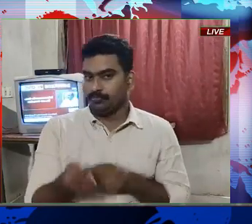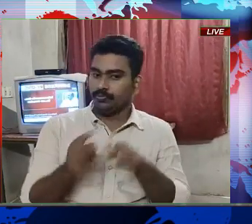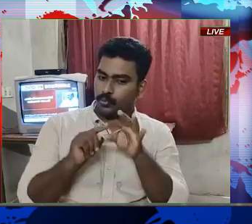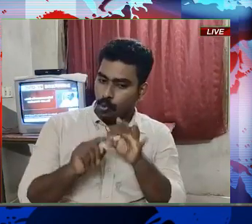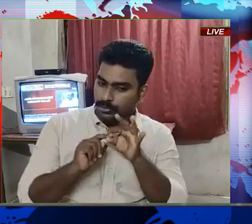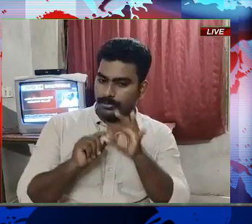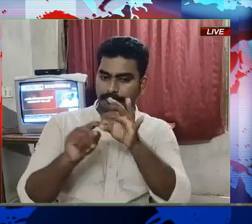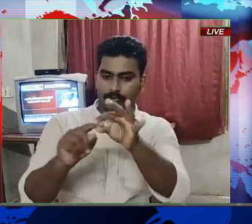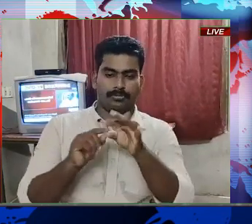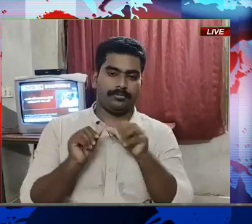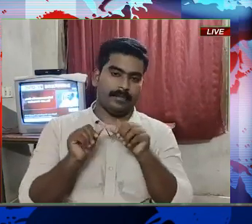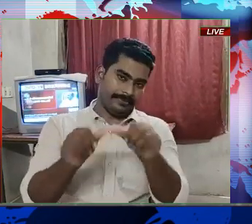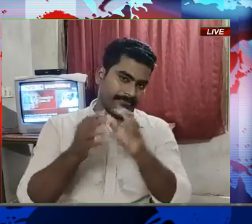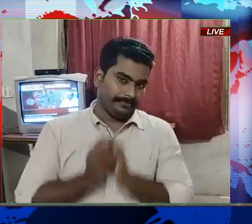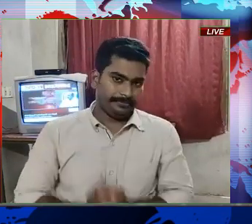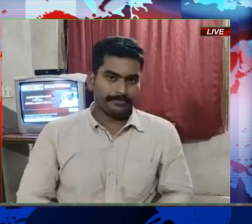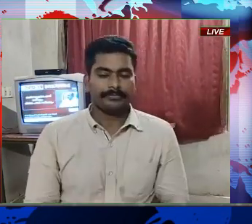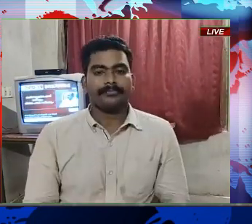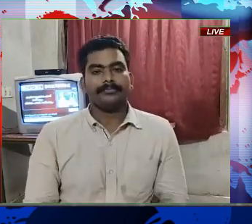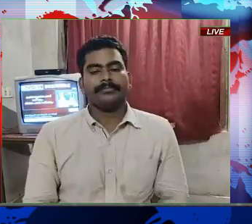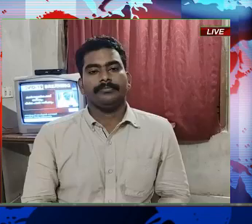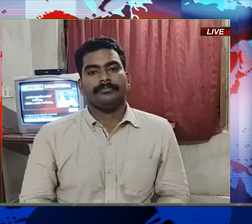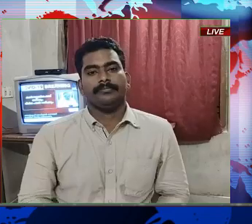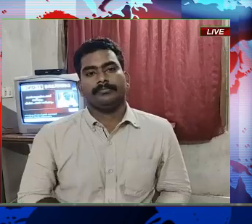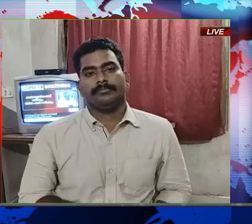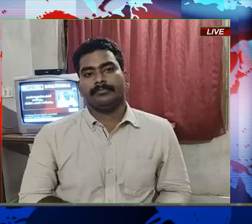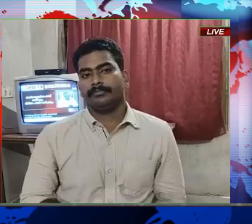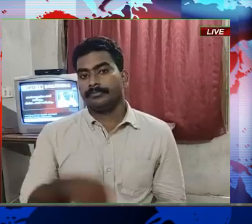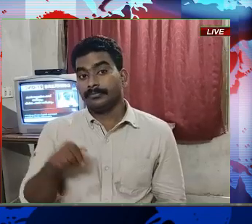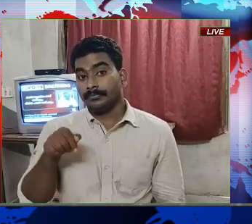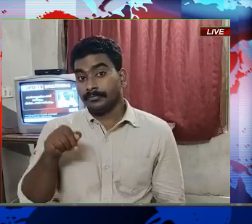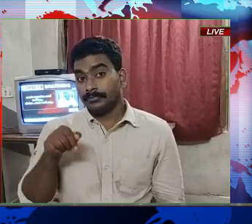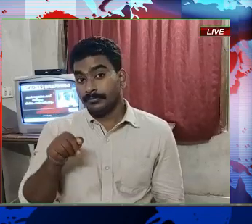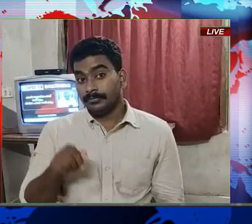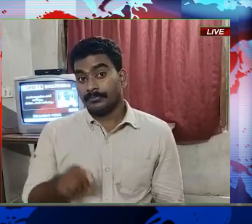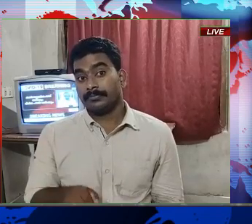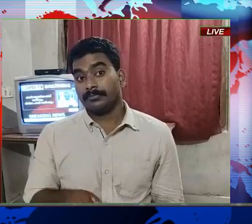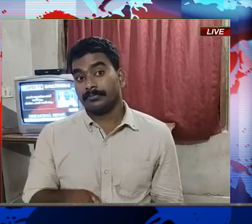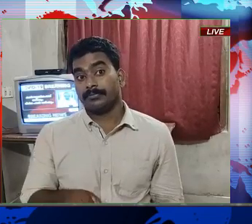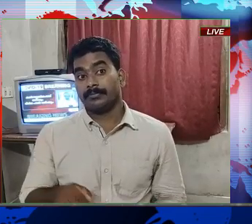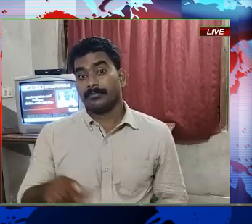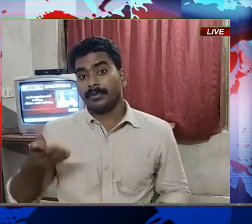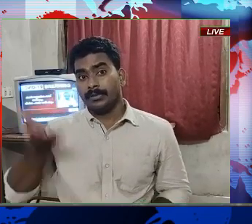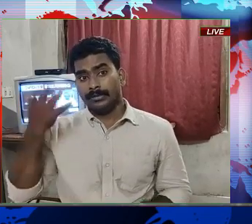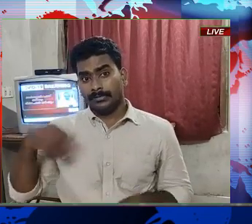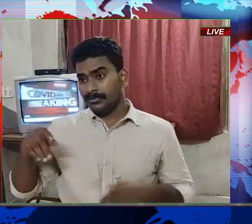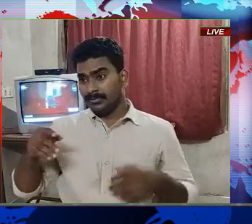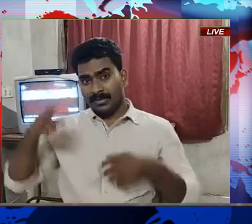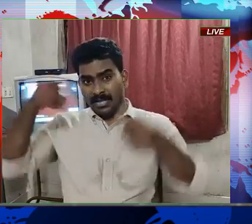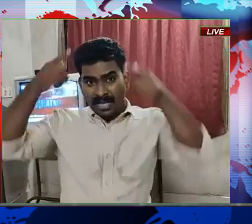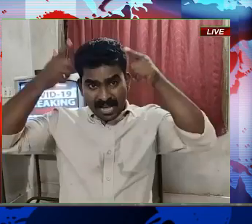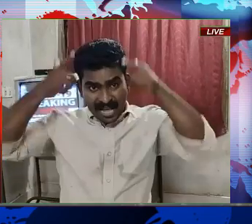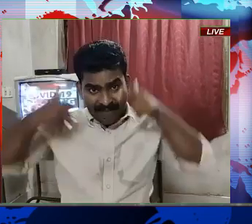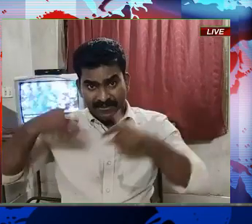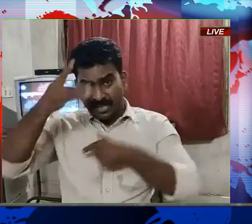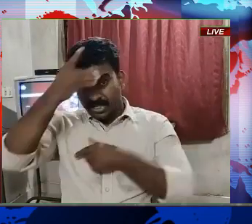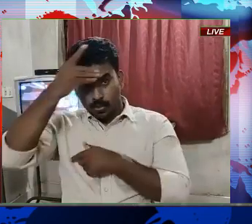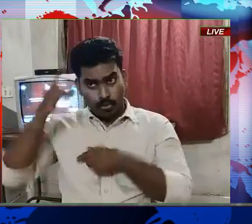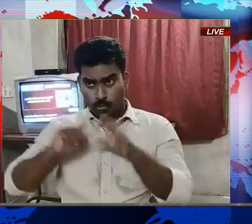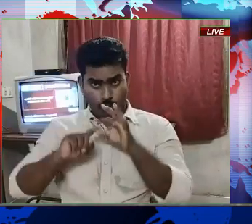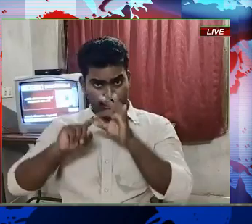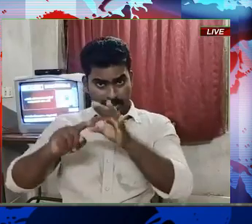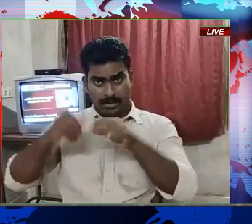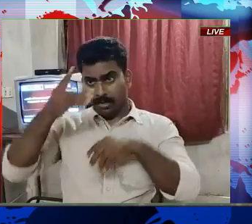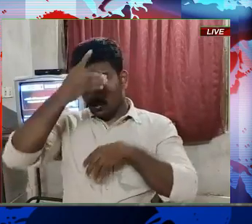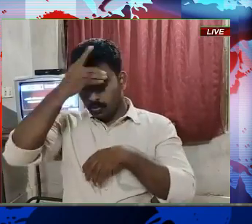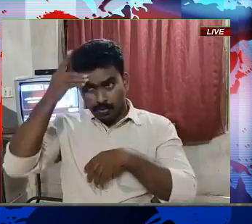92,423 രൂപയാണ് വരിക. അതൊരു 1,00,000 രൂപയാക്കി മുഖ്യമന്ത്രി ദുരിതാശ്വാസ നിധിയിലേക്ക് എല്ലാവരും